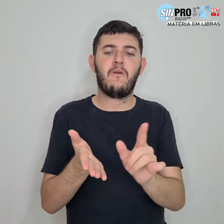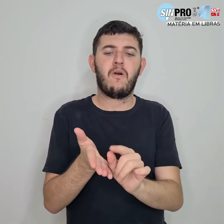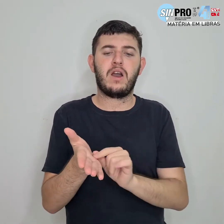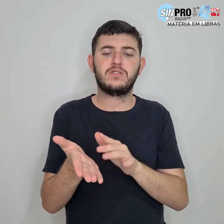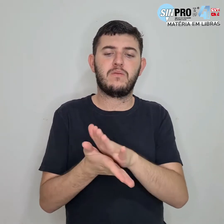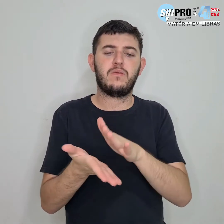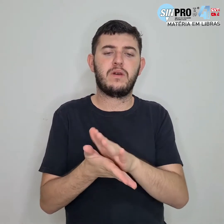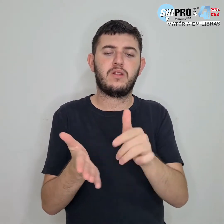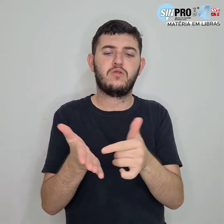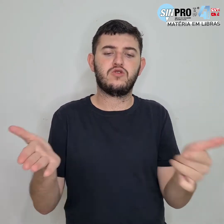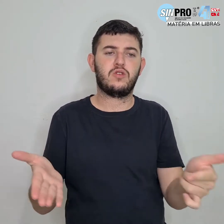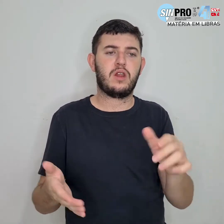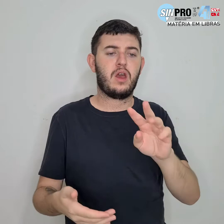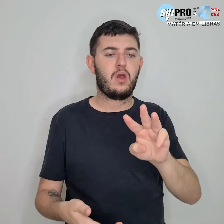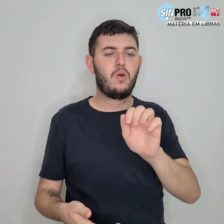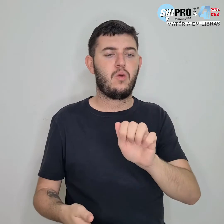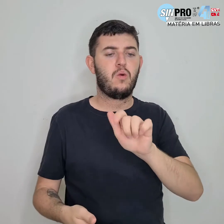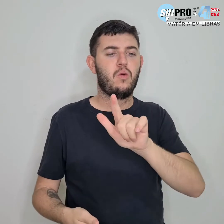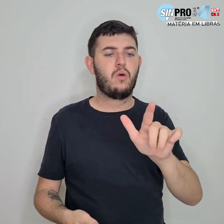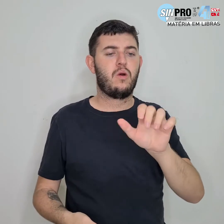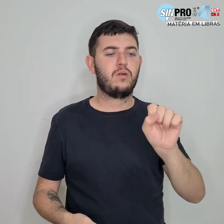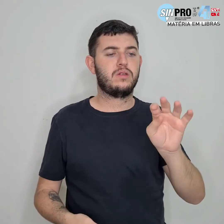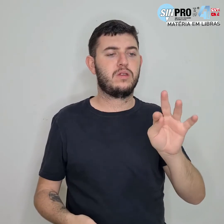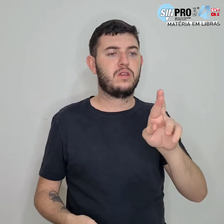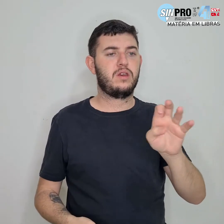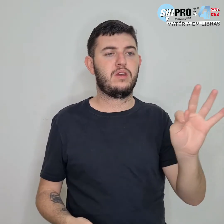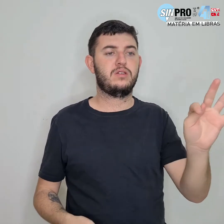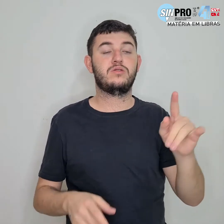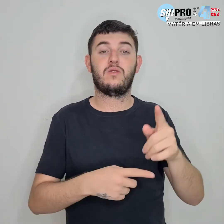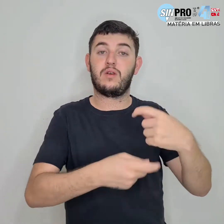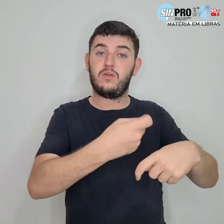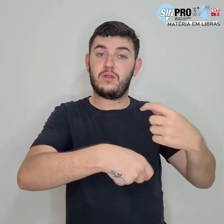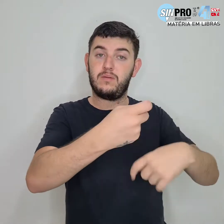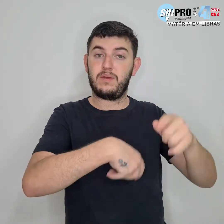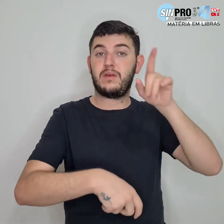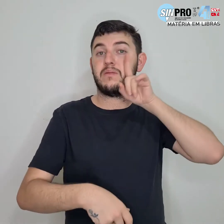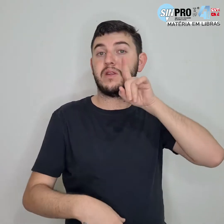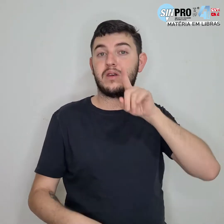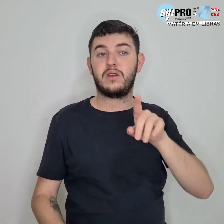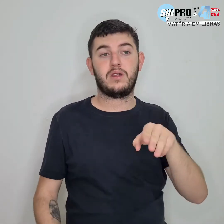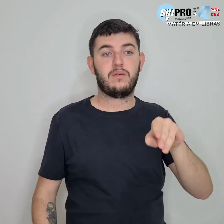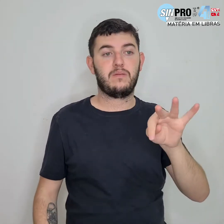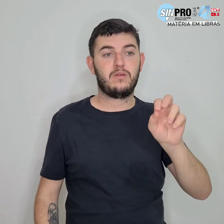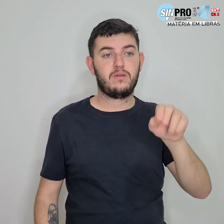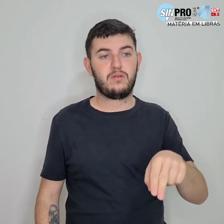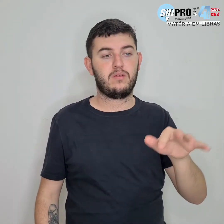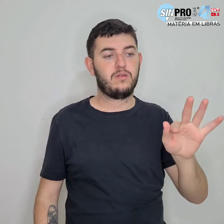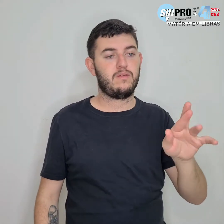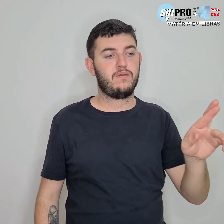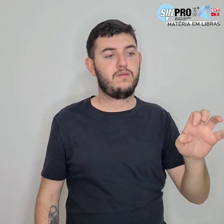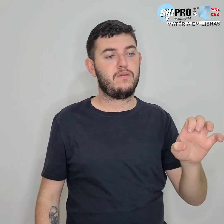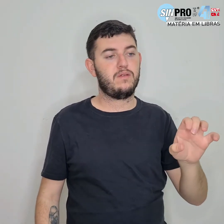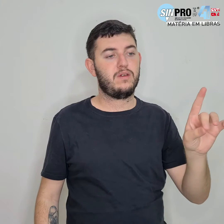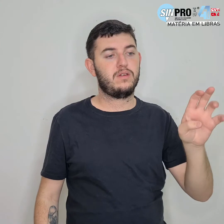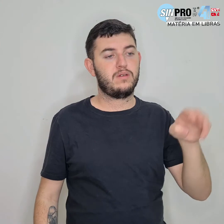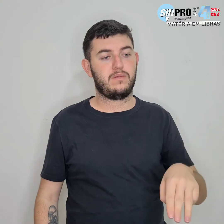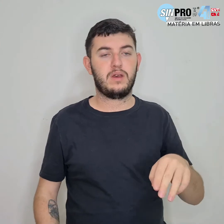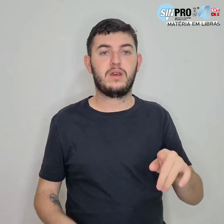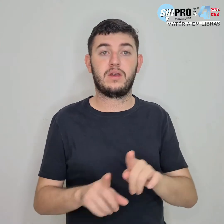o economista norte-americano Milton Friedman, que inspirou a reação de FHC e sua equipe, disse: